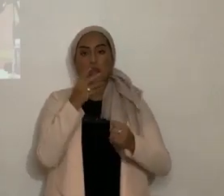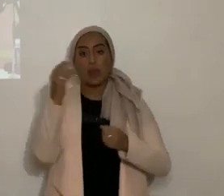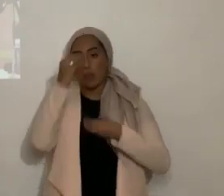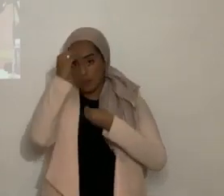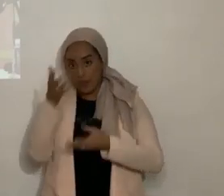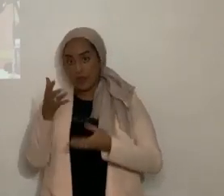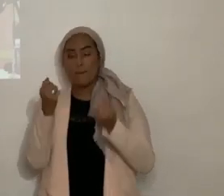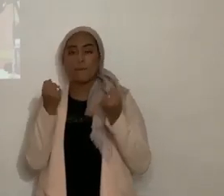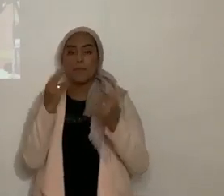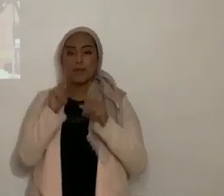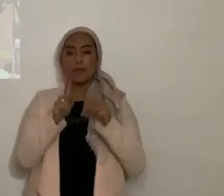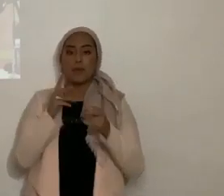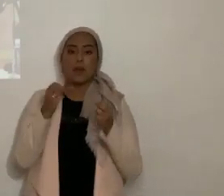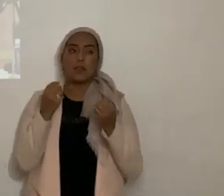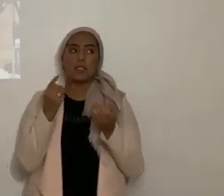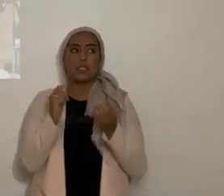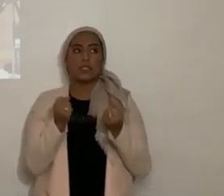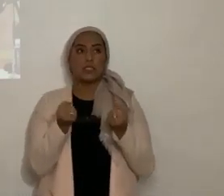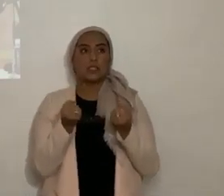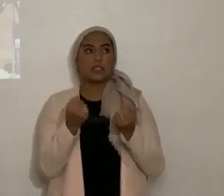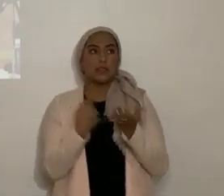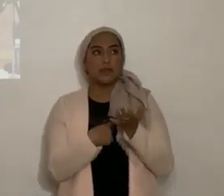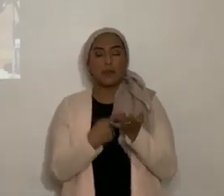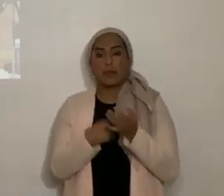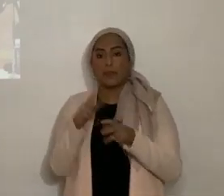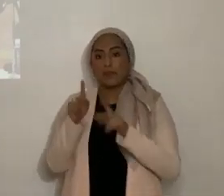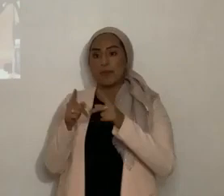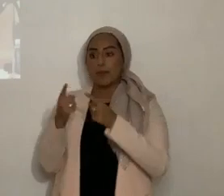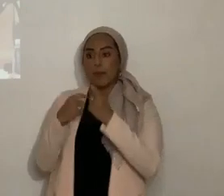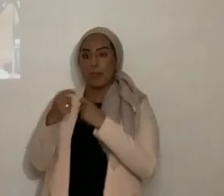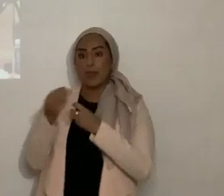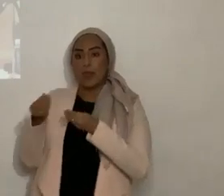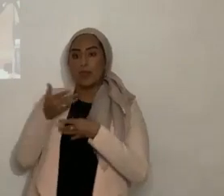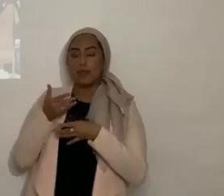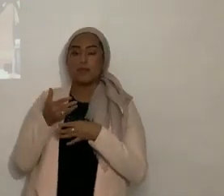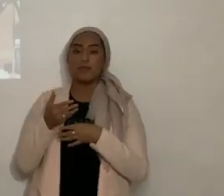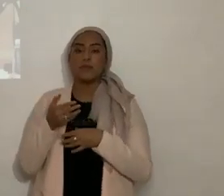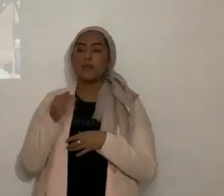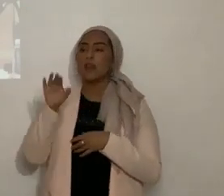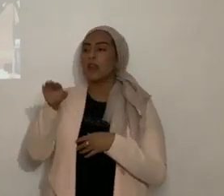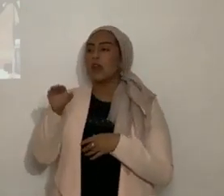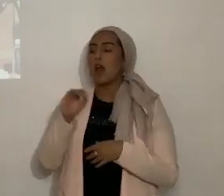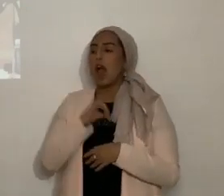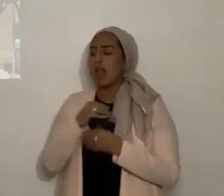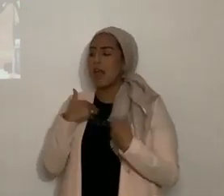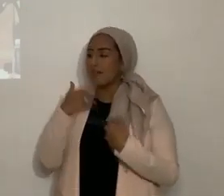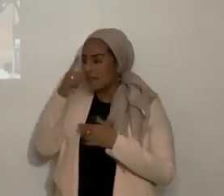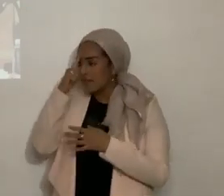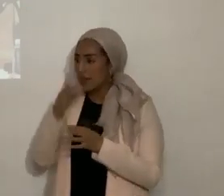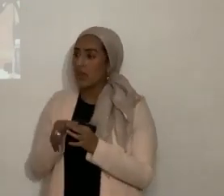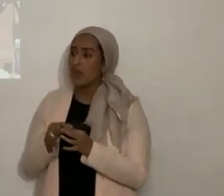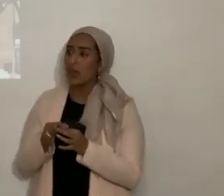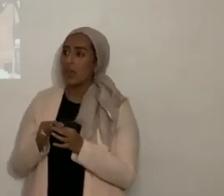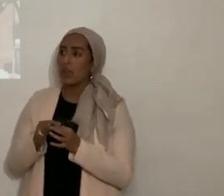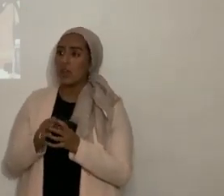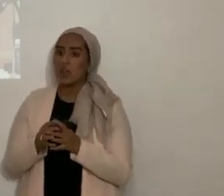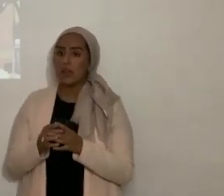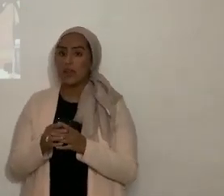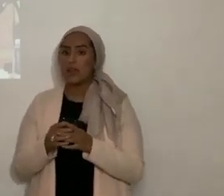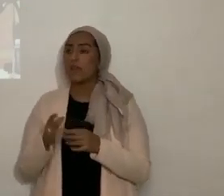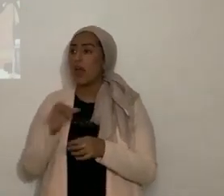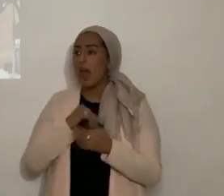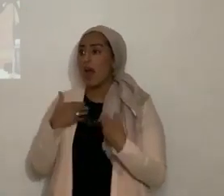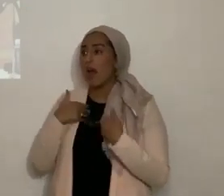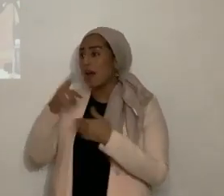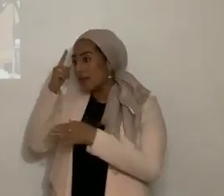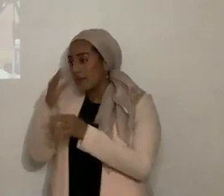almas, a veces me ha tocado que me preguntan o me han platicado, si es que yo tengo fe, amado Roe, tengo